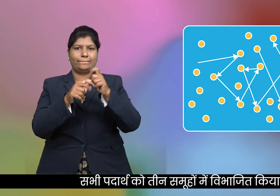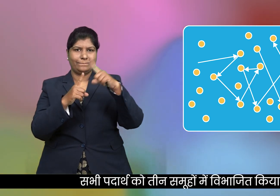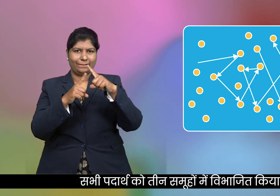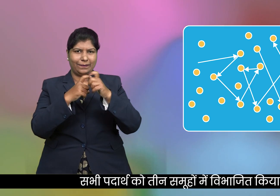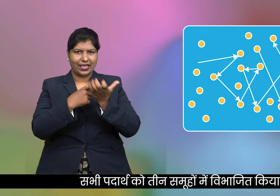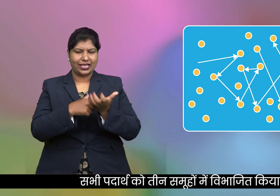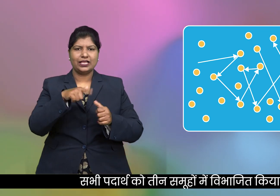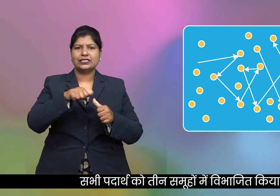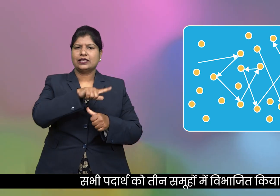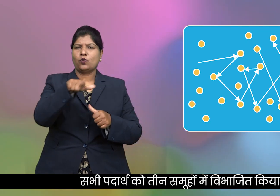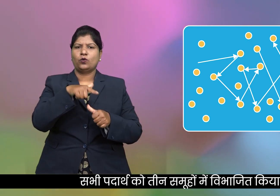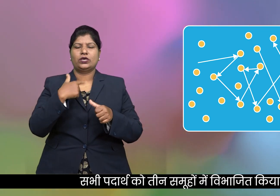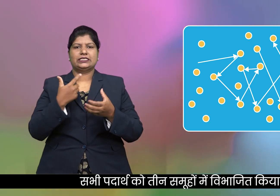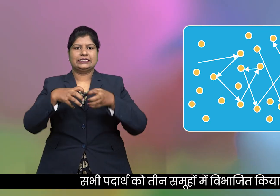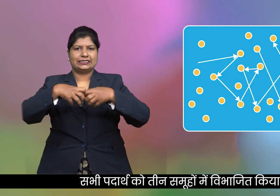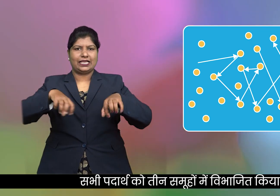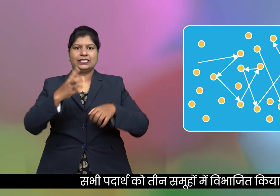में विभाजित किया जा सकता है।